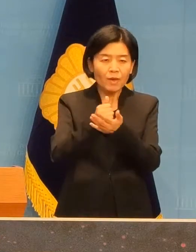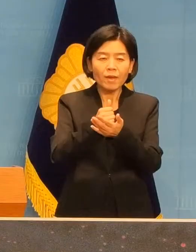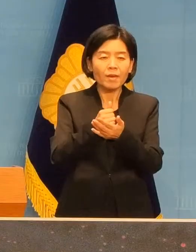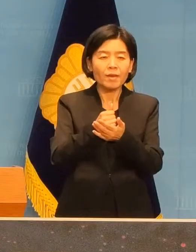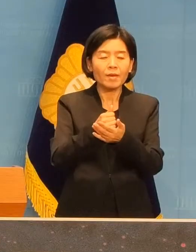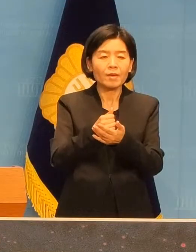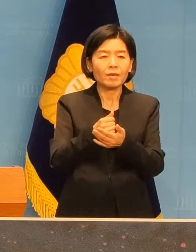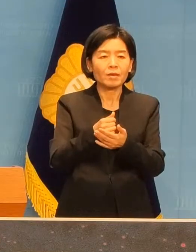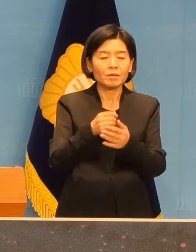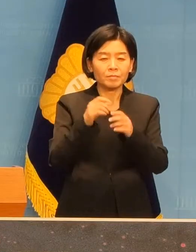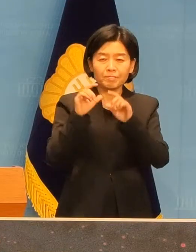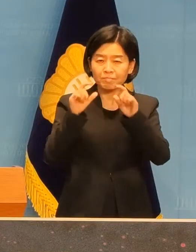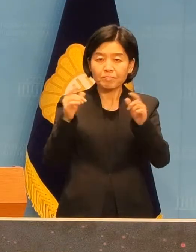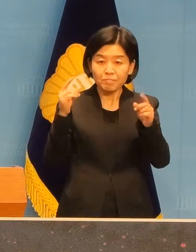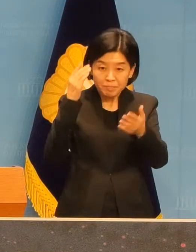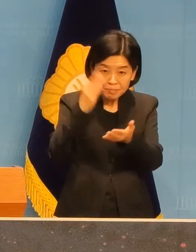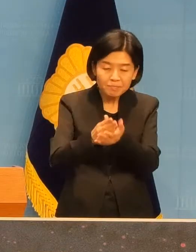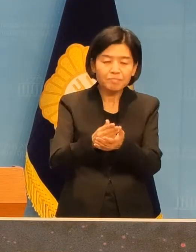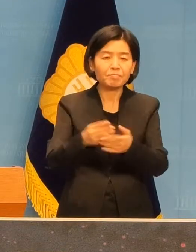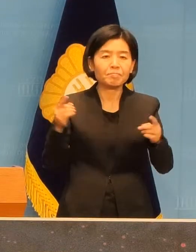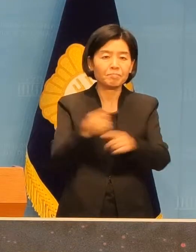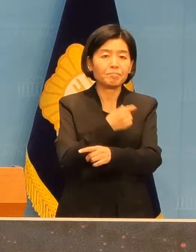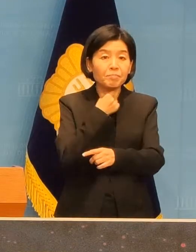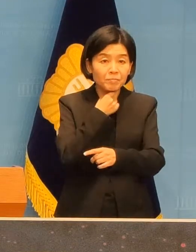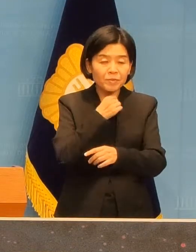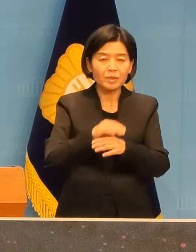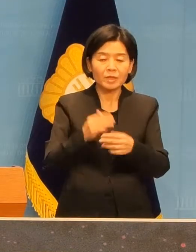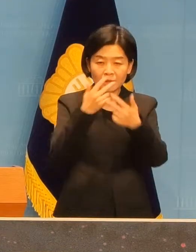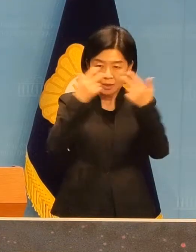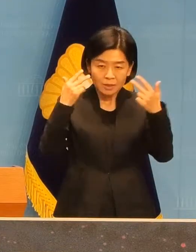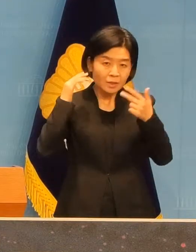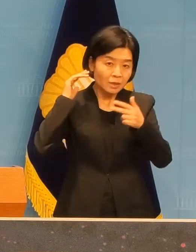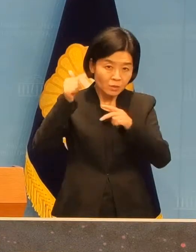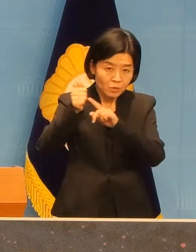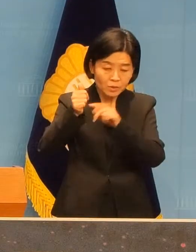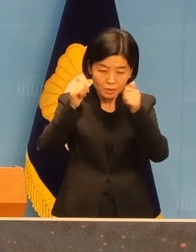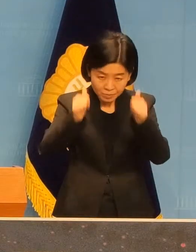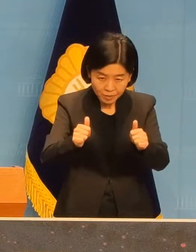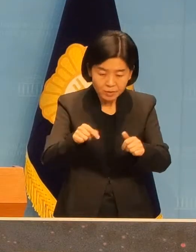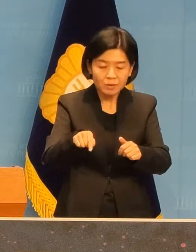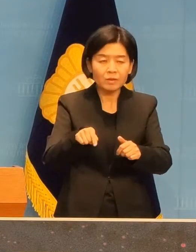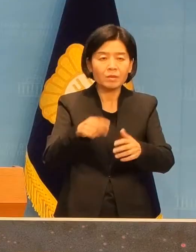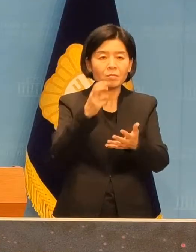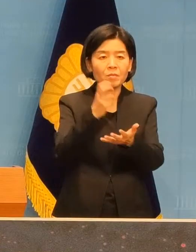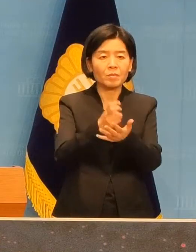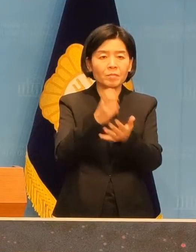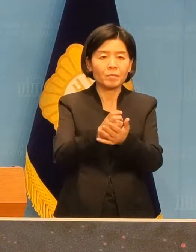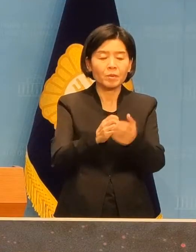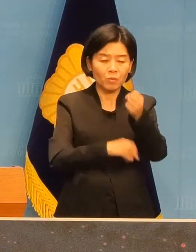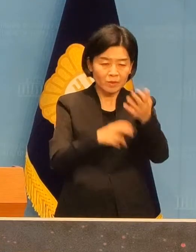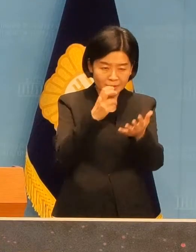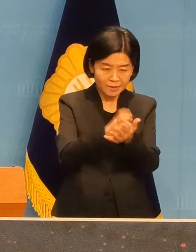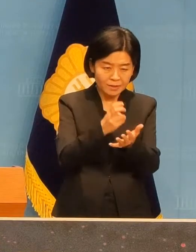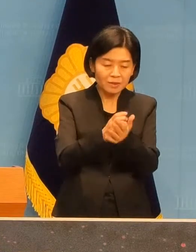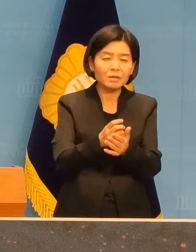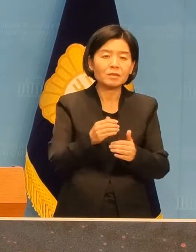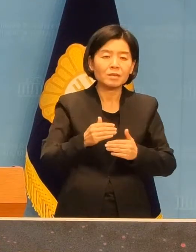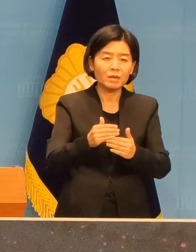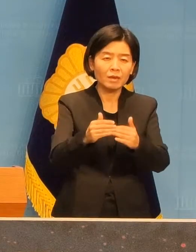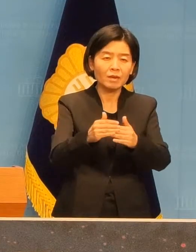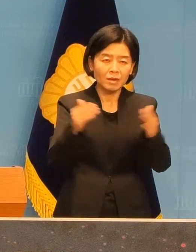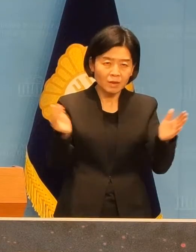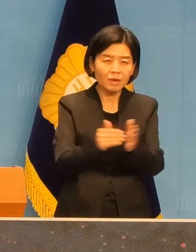그래서 이재명 대통령의 재판이 법과 원칙에 따라 마무리되어야지만 이 모든 국가적 비극이 끝날 수